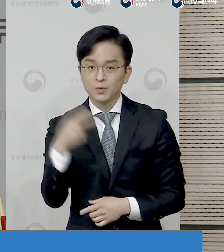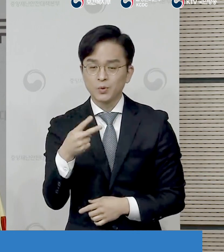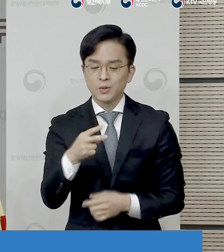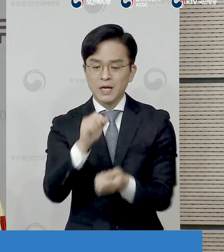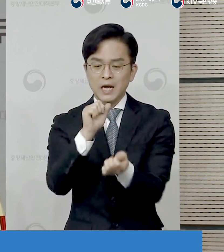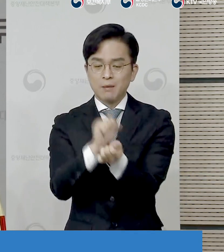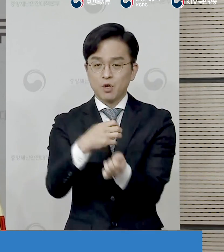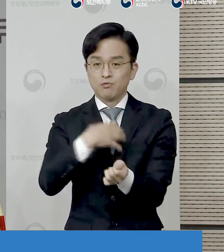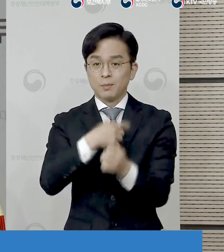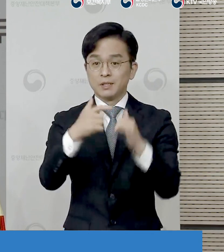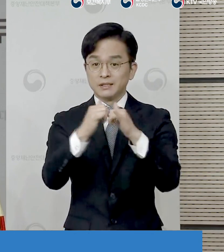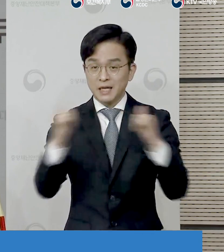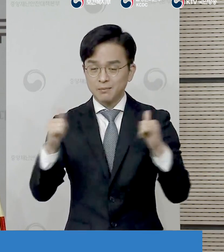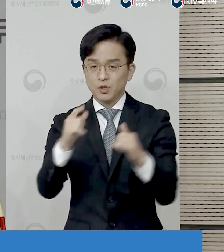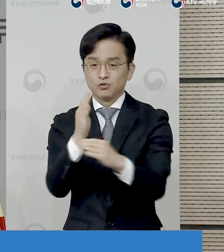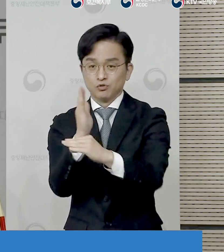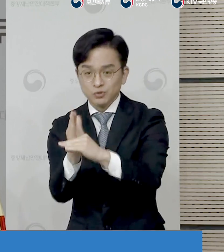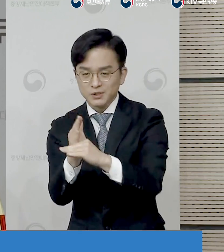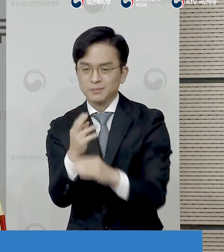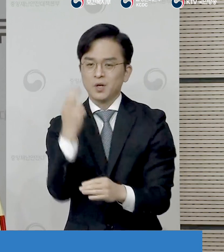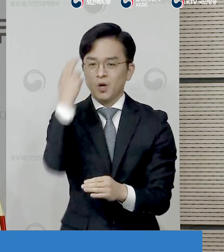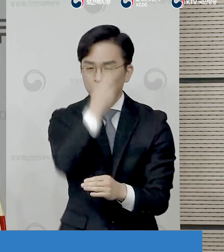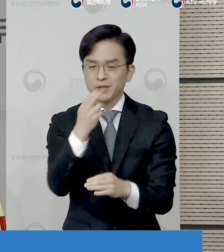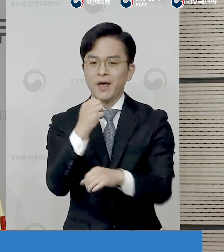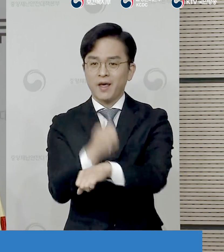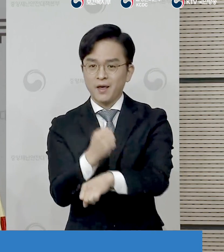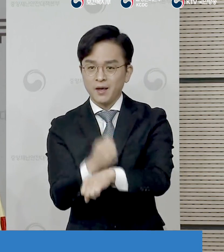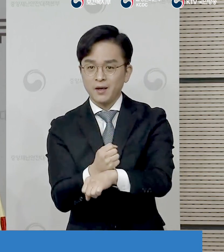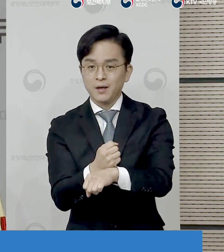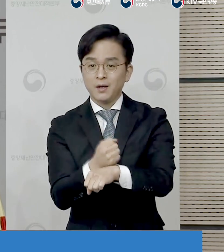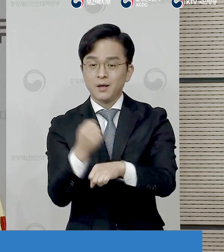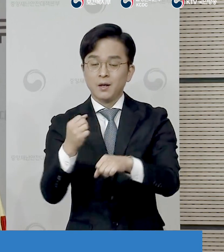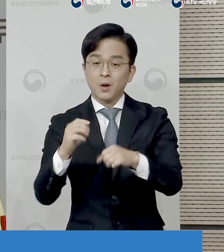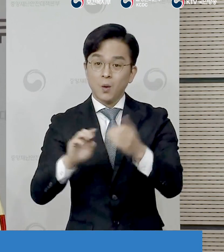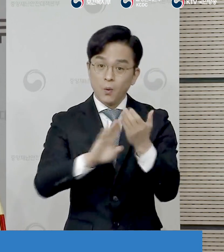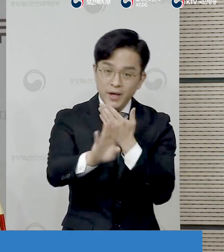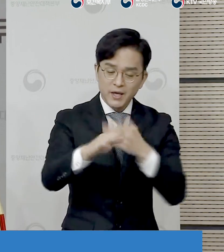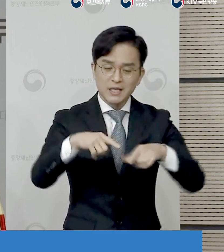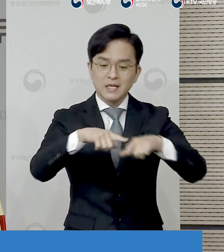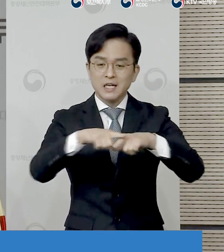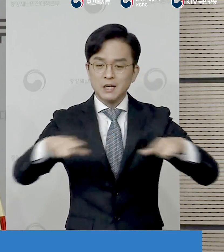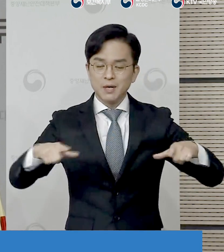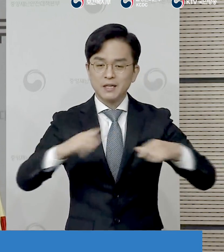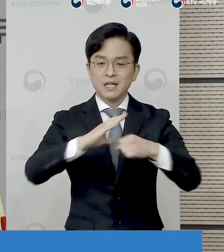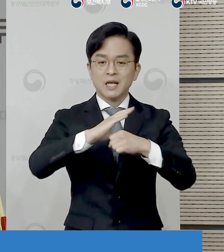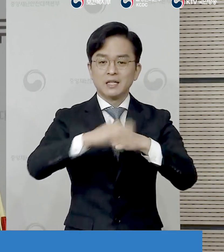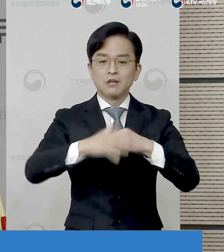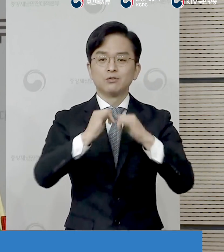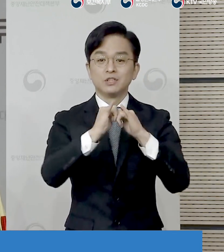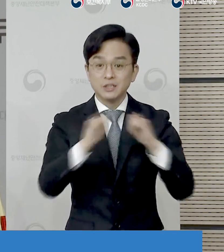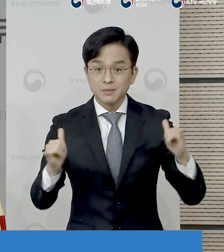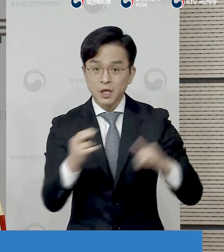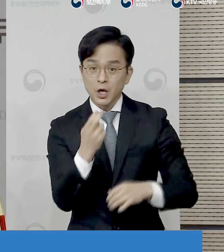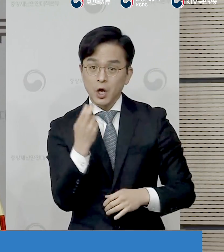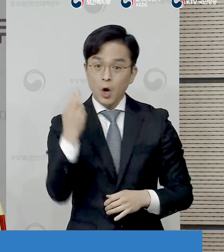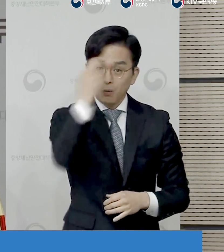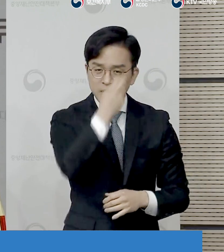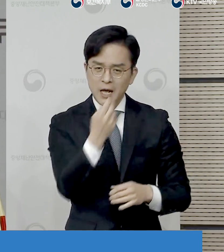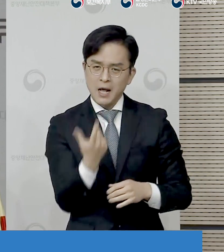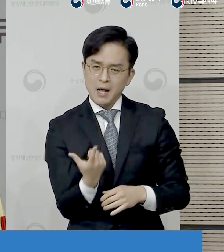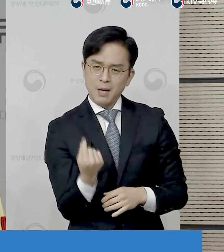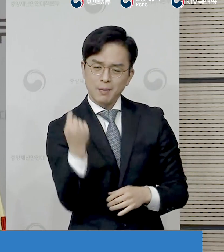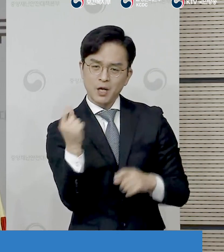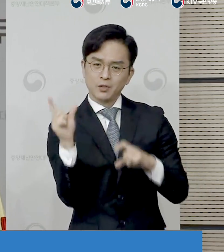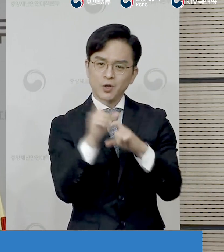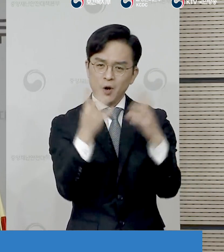중심으로 진단검사를 실시하되 일반 대구 시민들에 대한 진단검사를 보다 확대하여 조기에